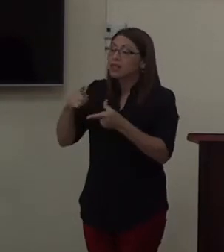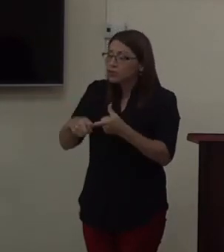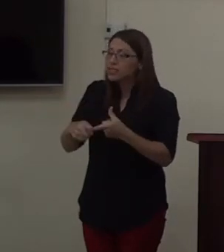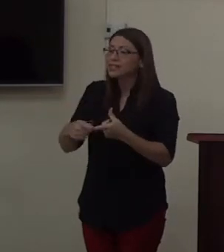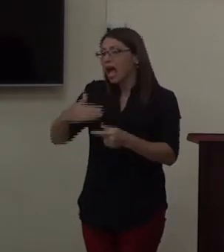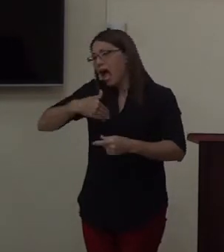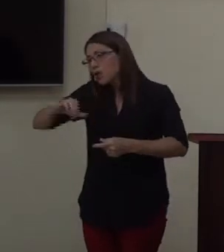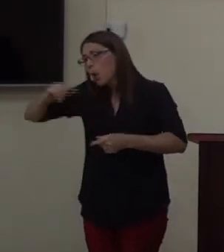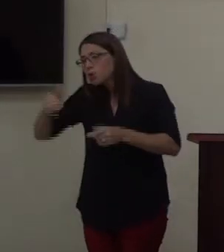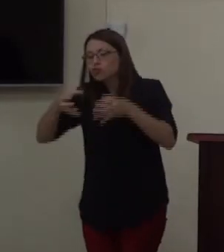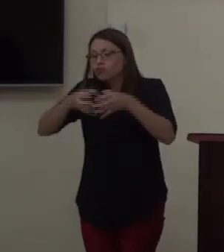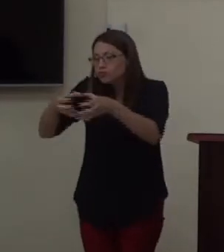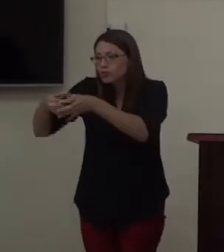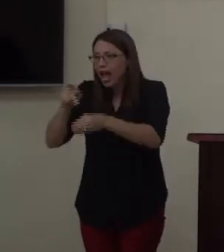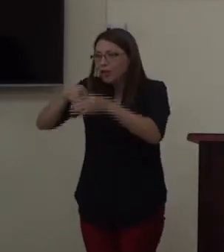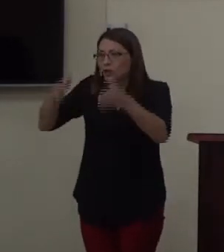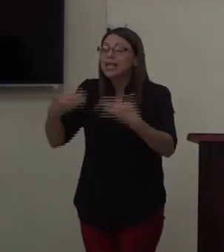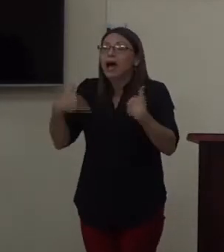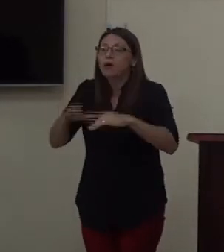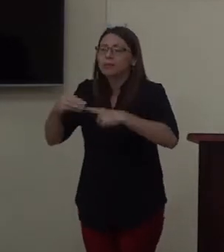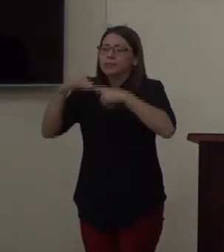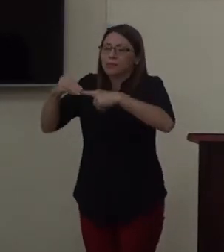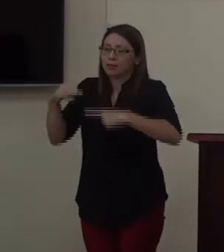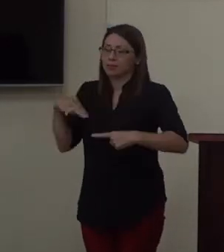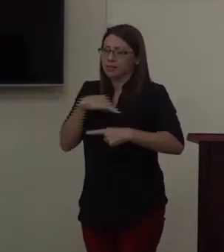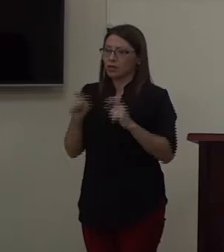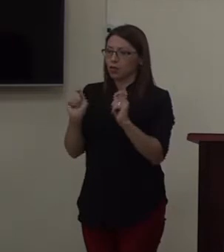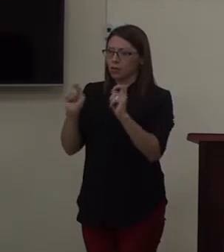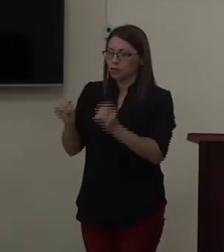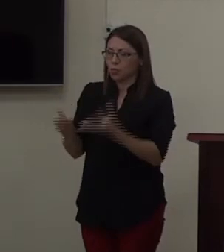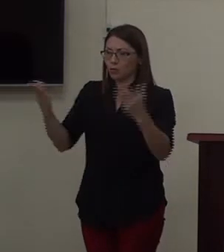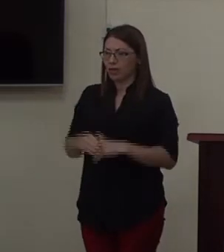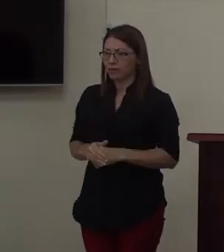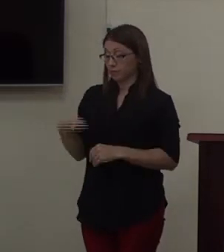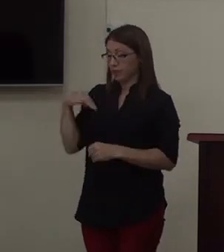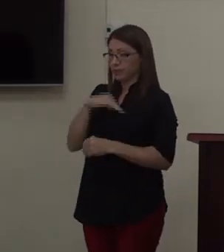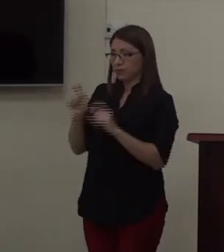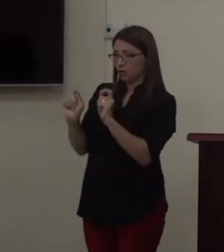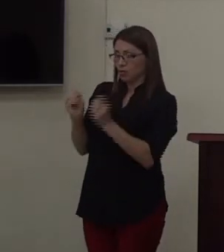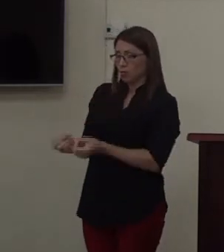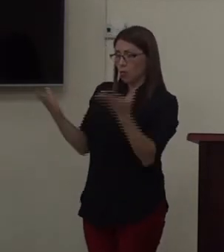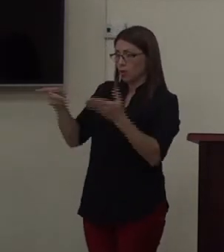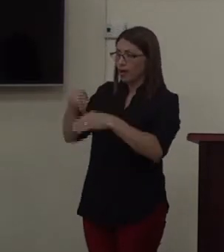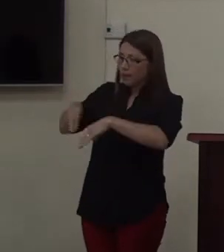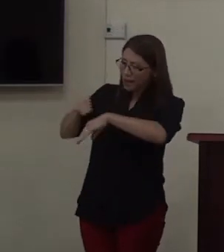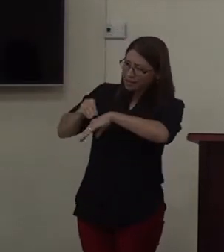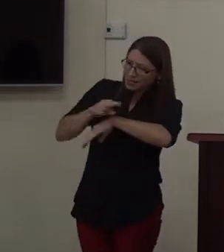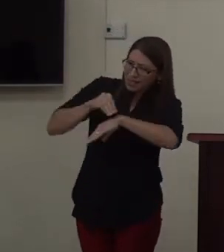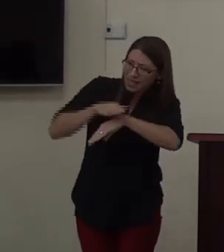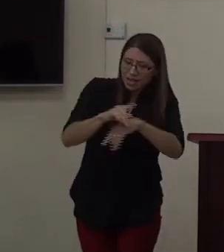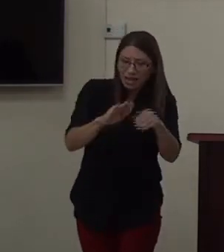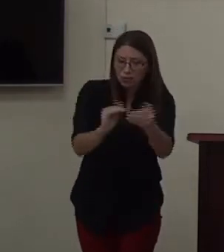otros actores, ¿verdad?, aunque el principal sea el Ministerio de Educación Pública. Y el Ministerio de Educación Pública básicamente va a incidir en las